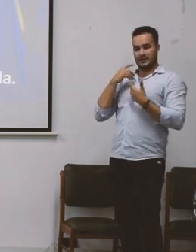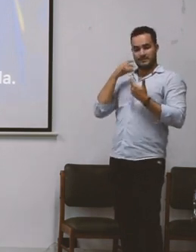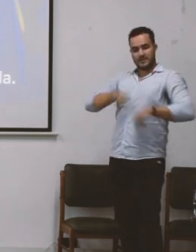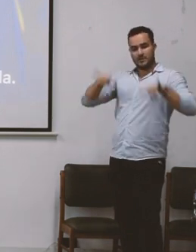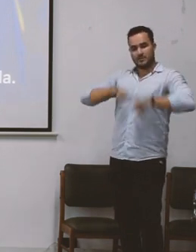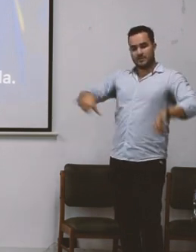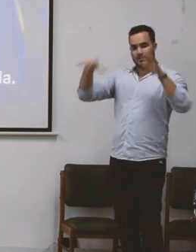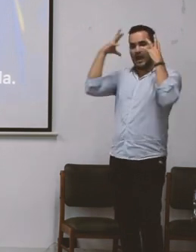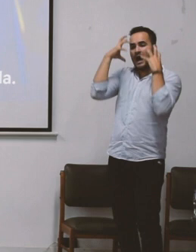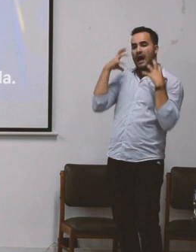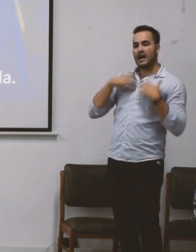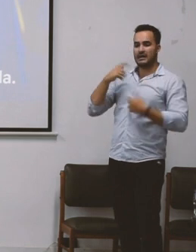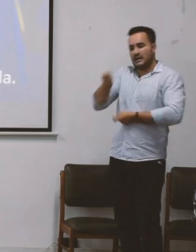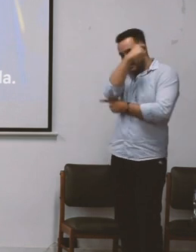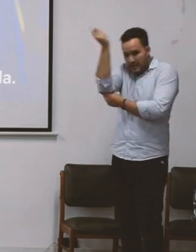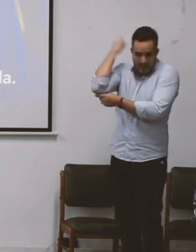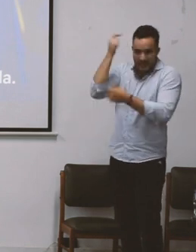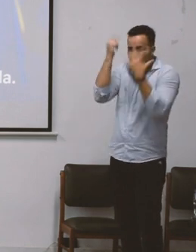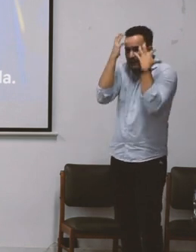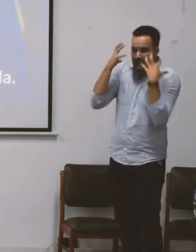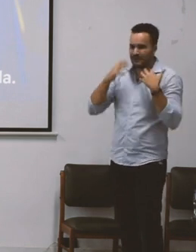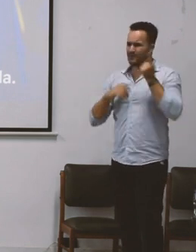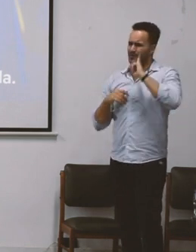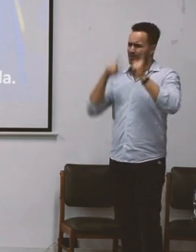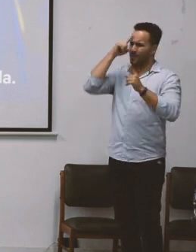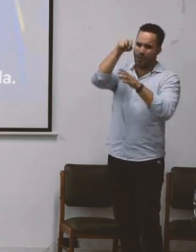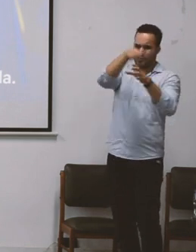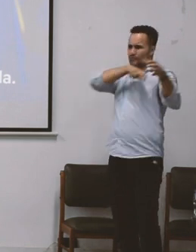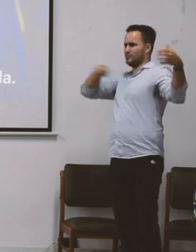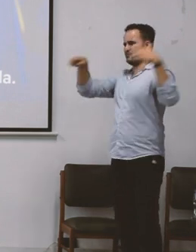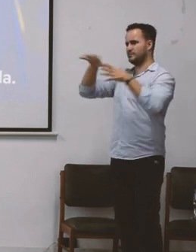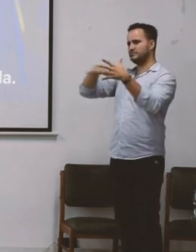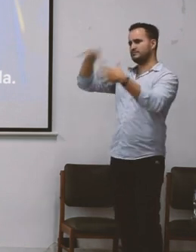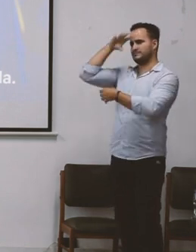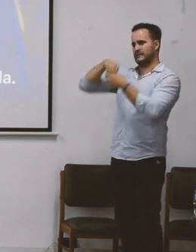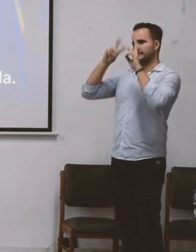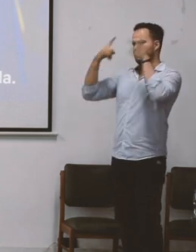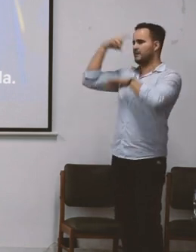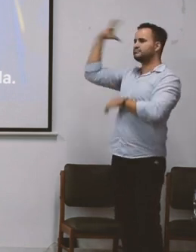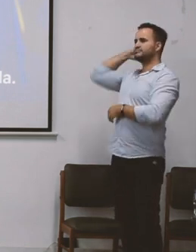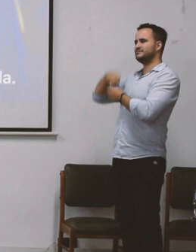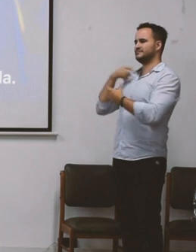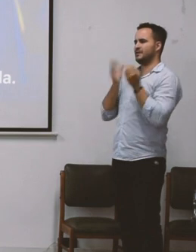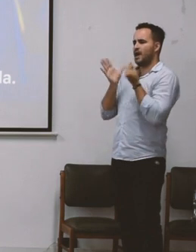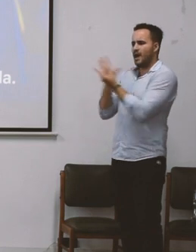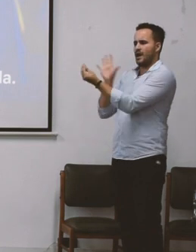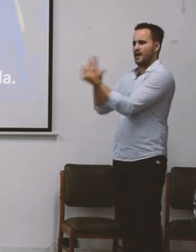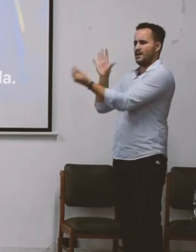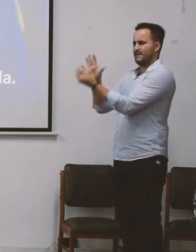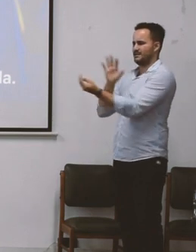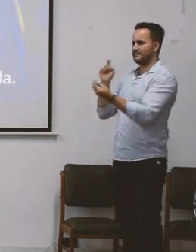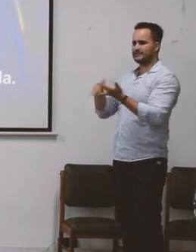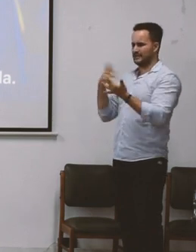tragedia, un calvario o algo que vale la pena, que su histórica exclusión está atravesada por una biopolítica que desea cuerpos